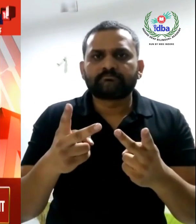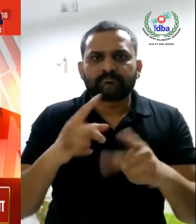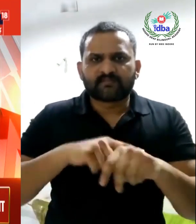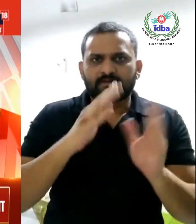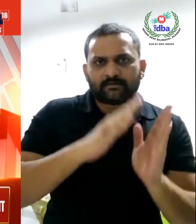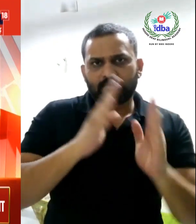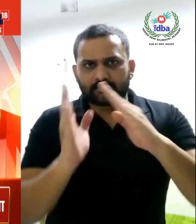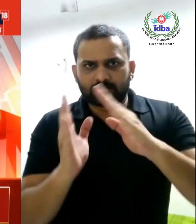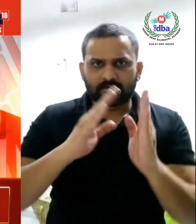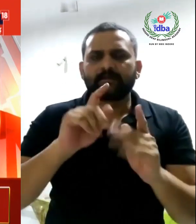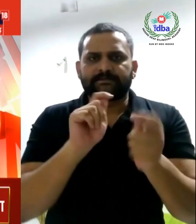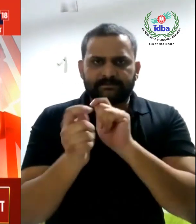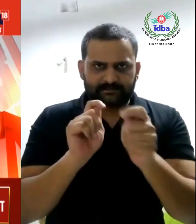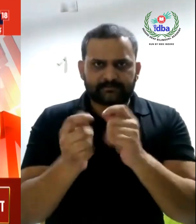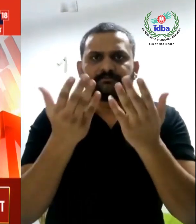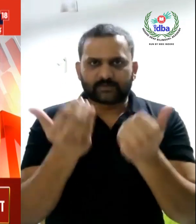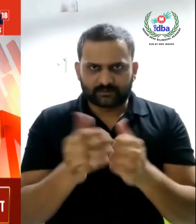शिफ्टों में भी परिवर्तन कर सकेंगे।